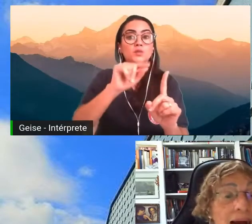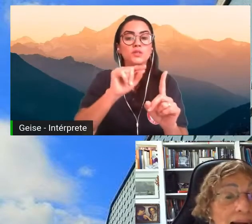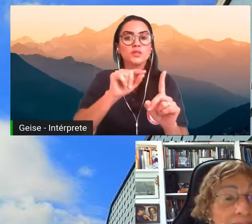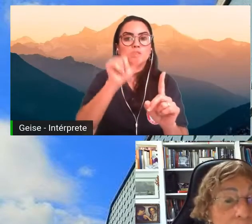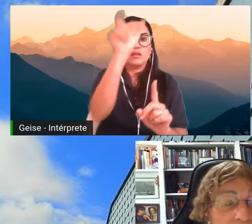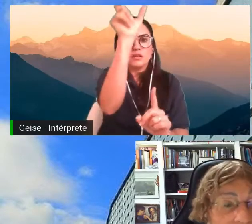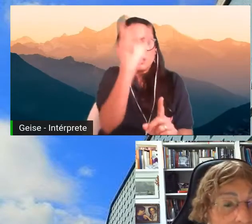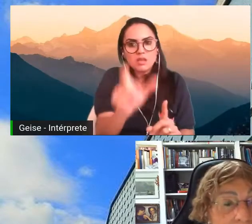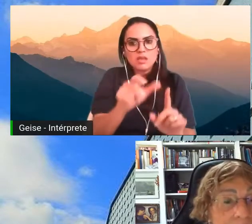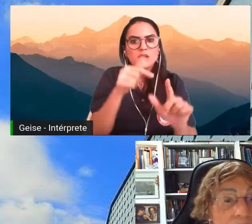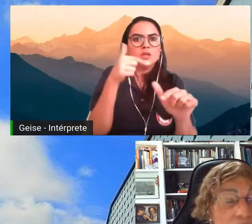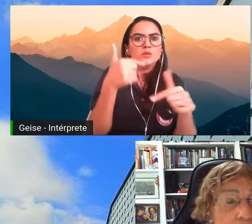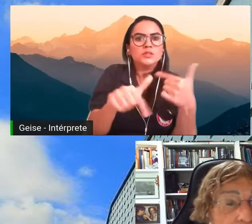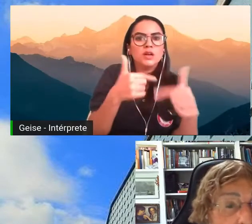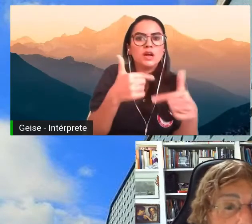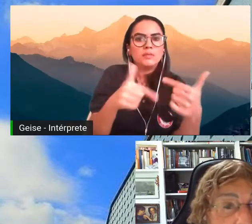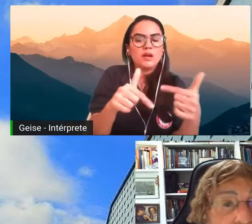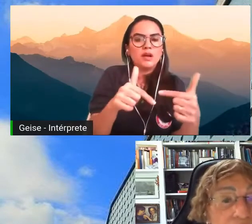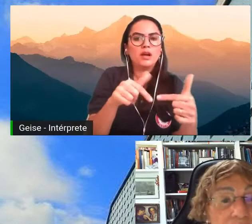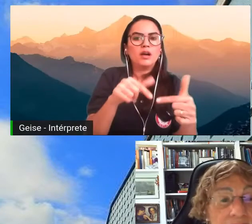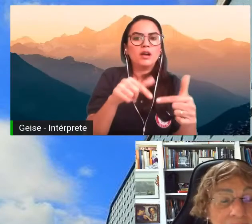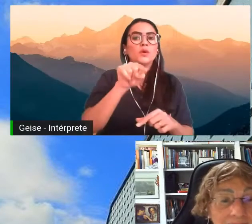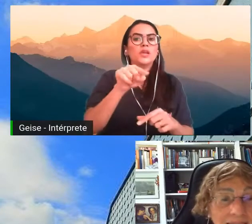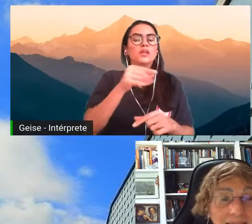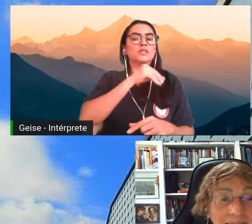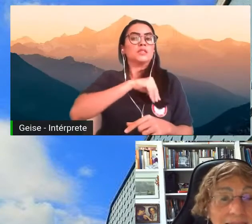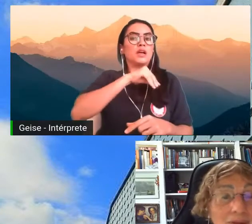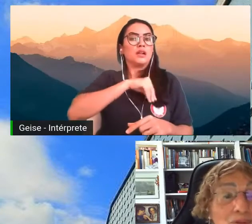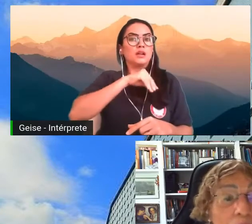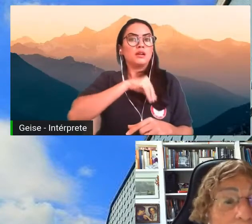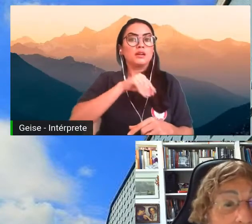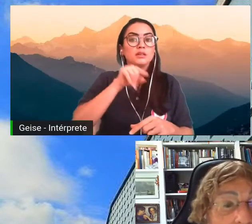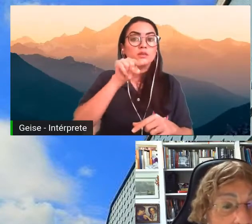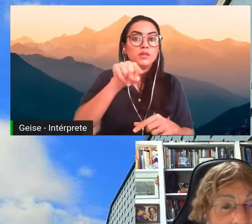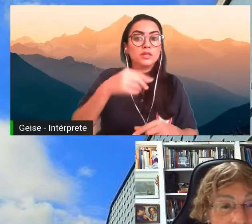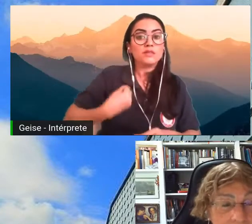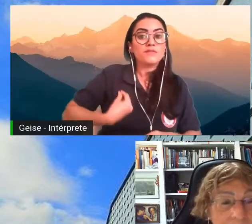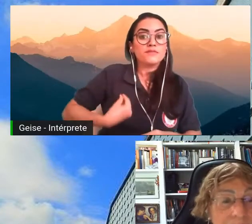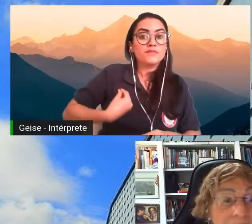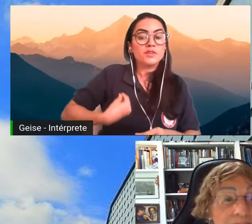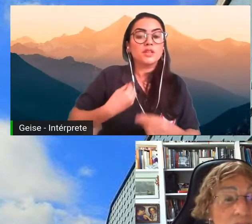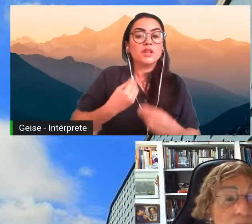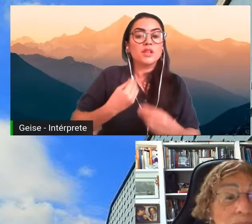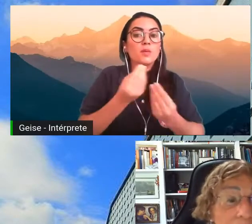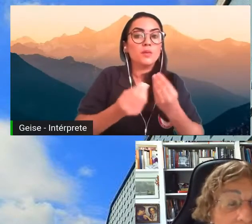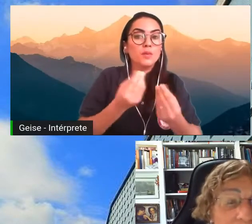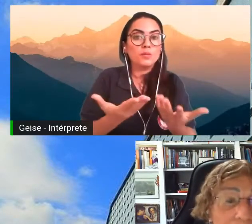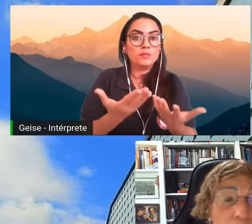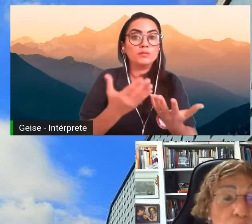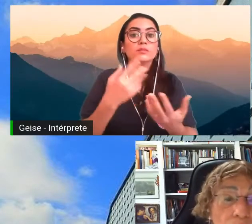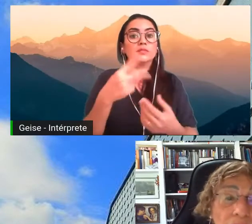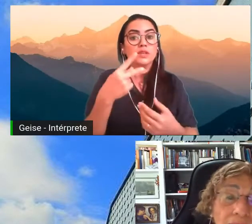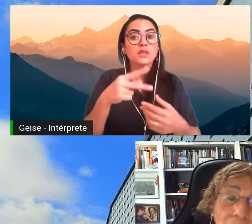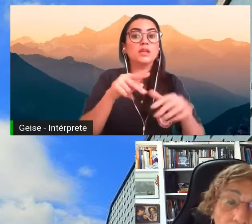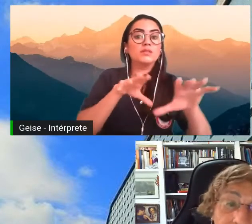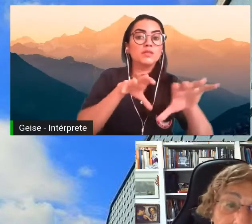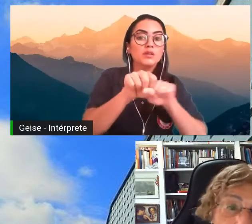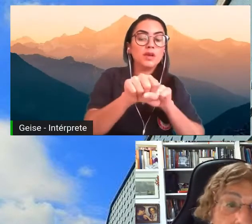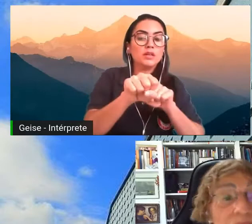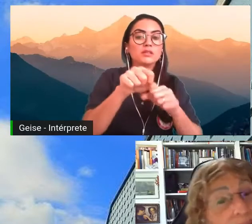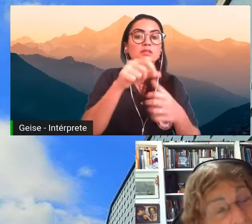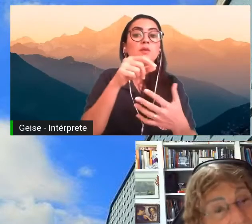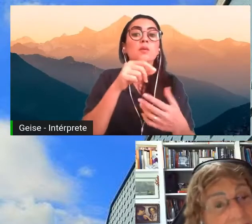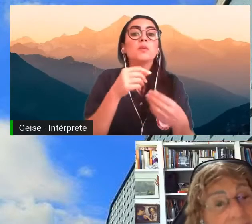trabalhadores, a remuneração, as condições de vida, a formação deles. Então, também isso é uma